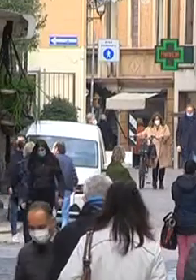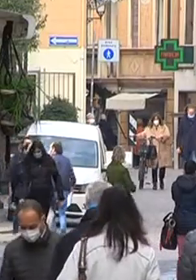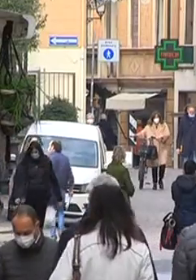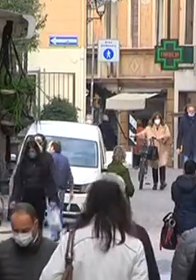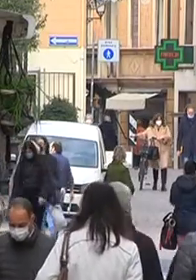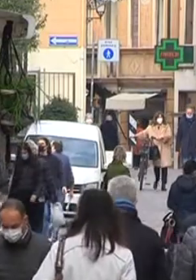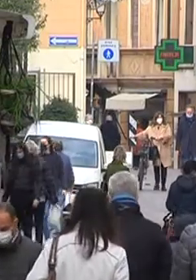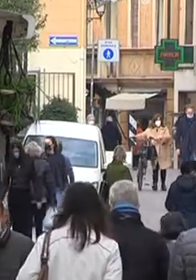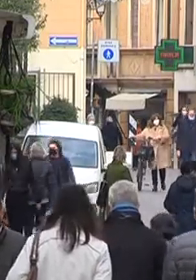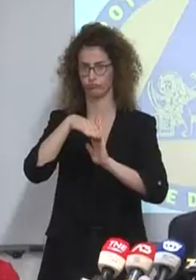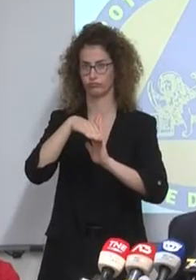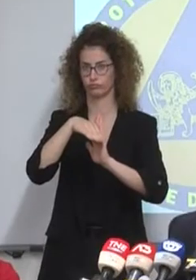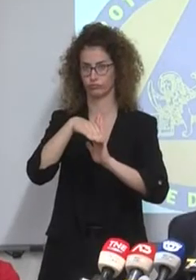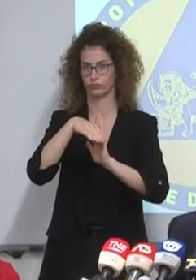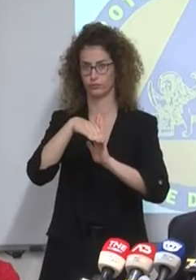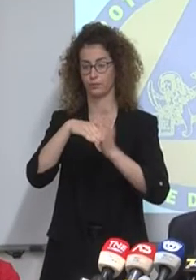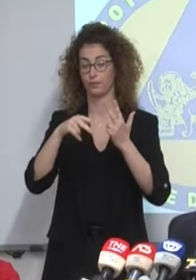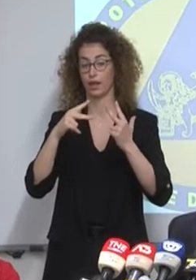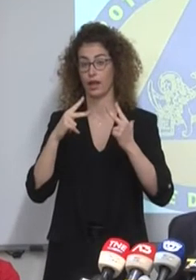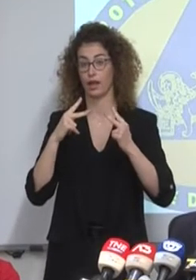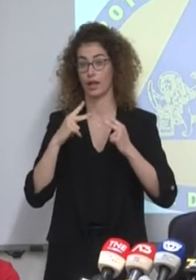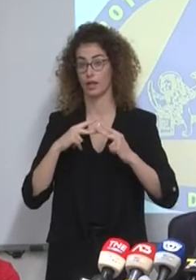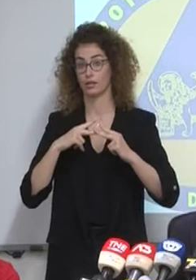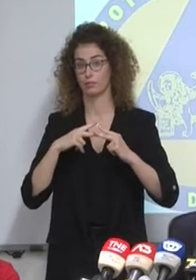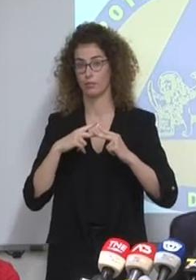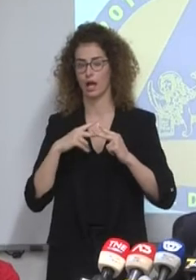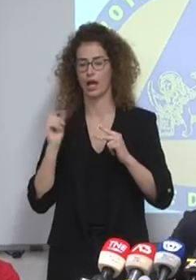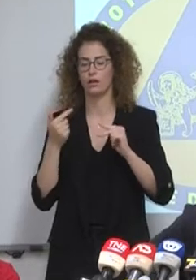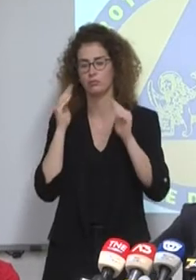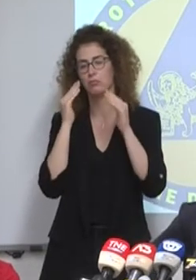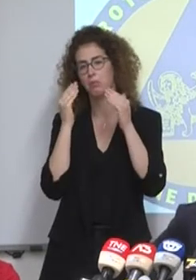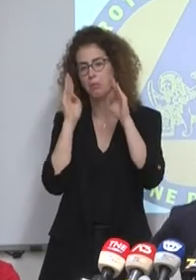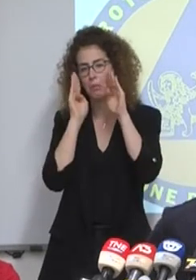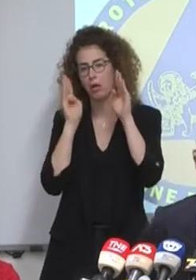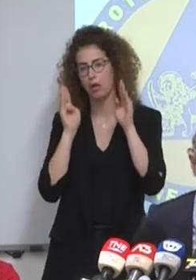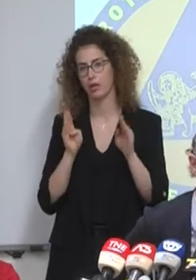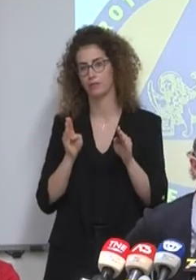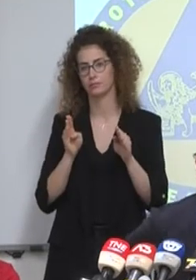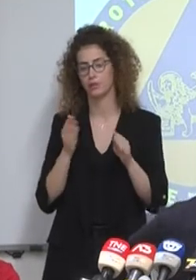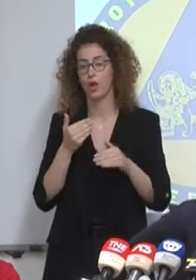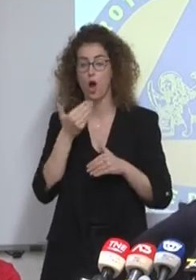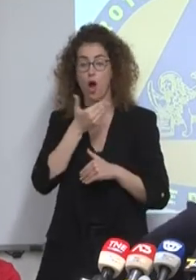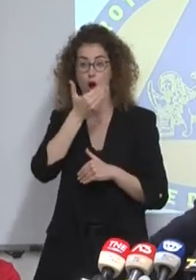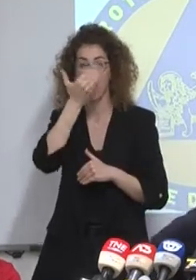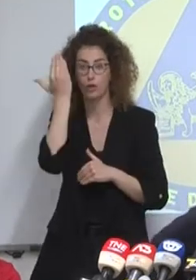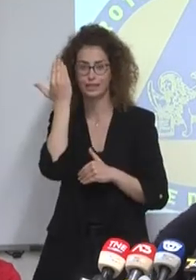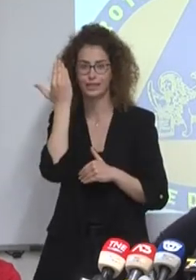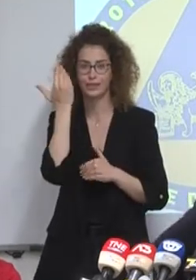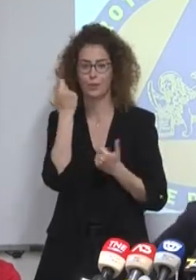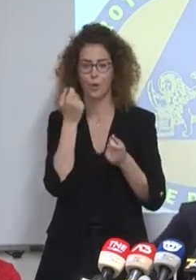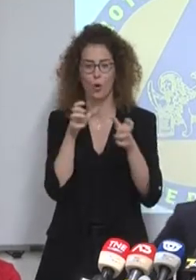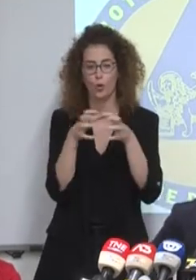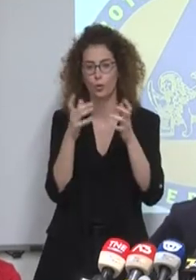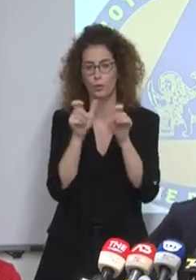abbassare la guardia spero non si abbassi la guardia onestamente qualche assembramento da sprezza lo si vede in